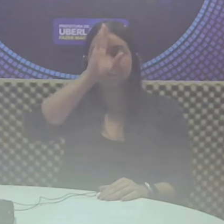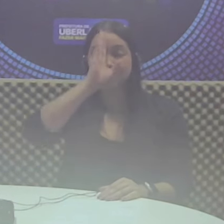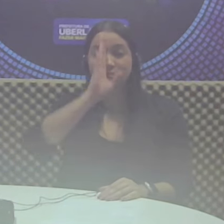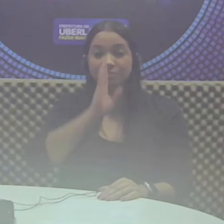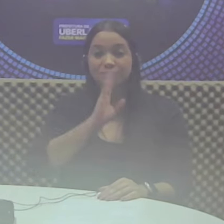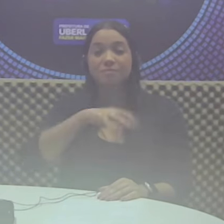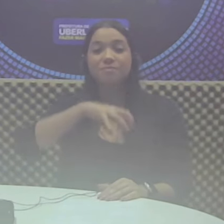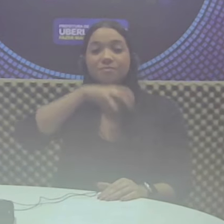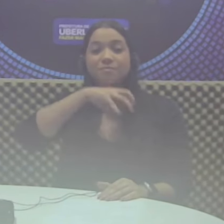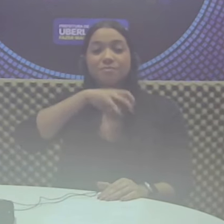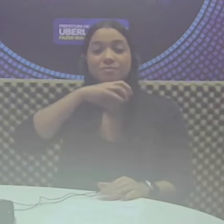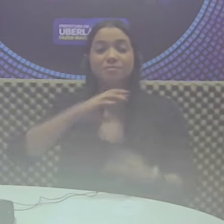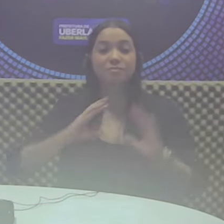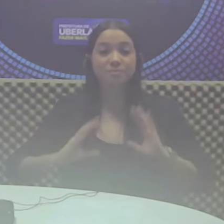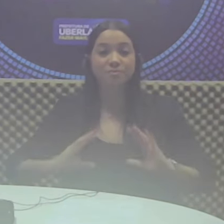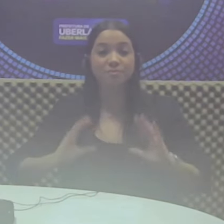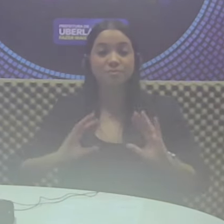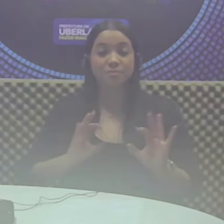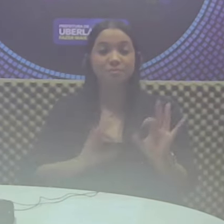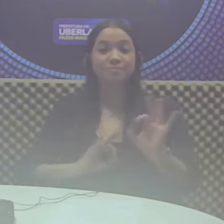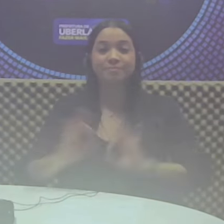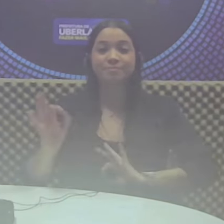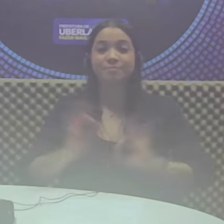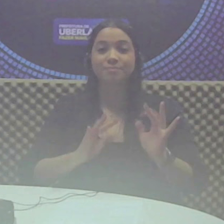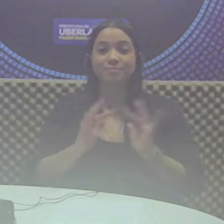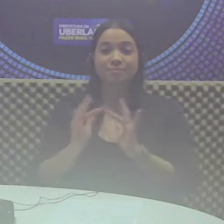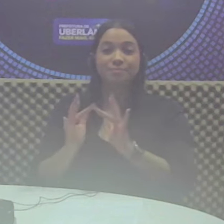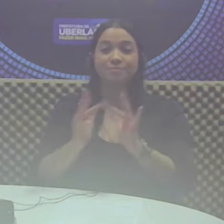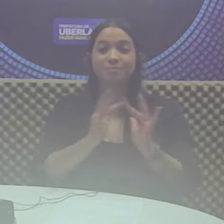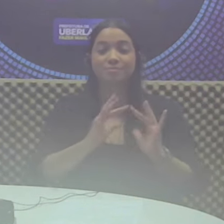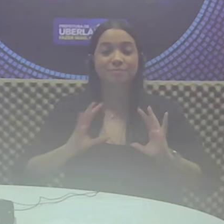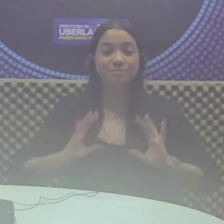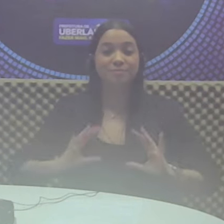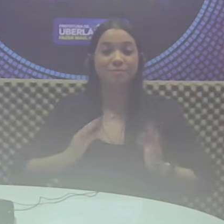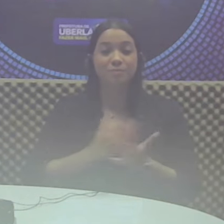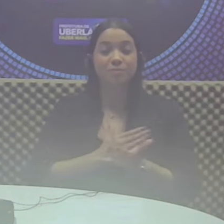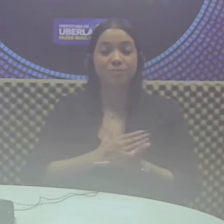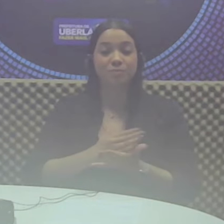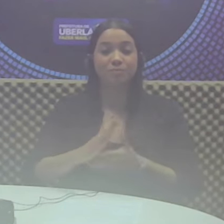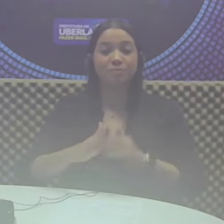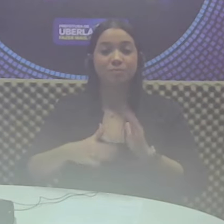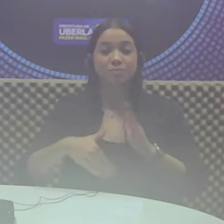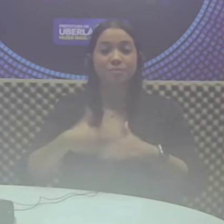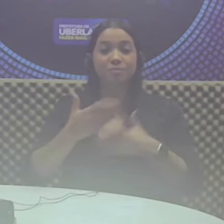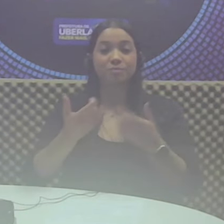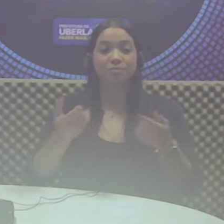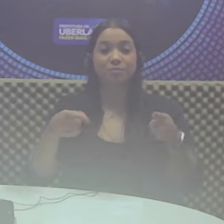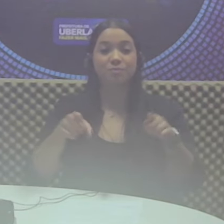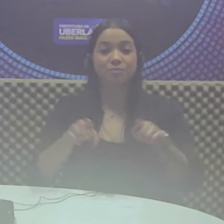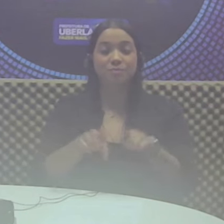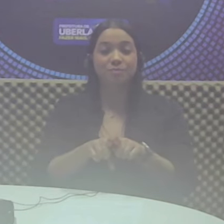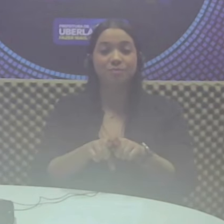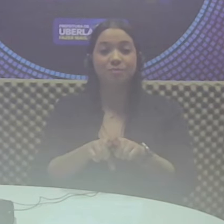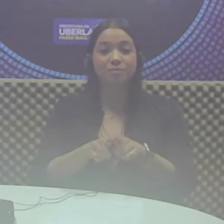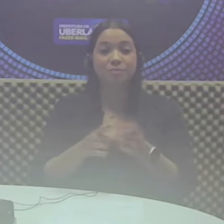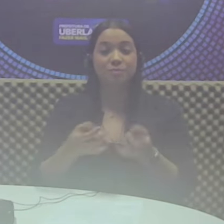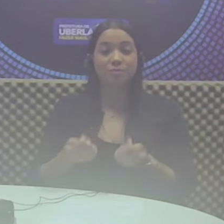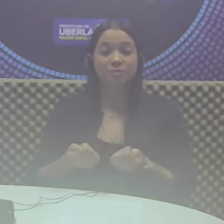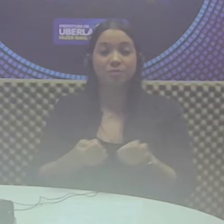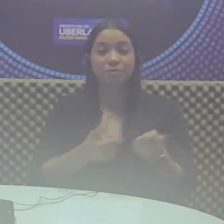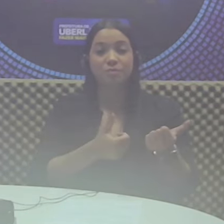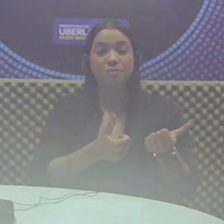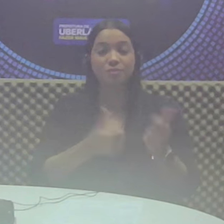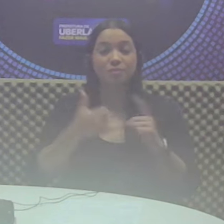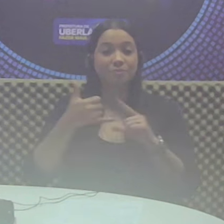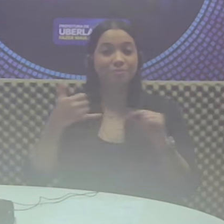Parque do Sabiá. O projeto Conecta Parque começou a ser desenvolvido em parceria e doação por parte da